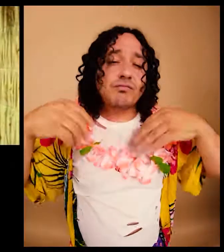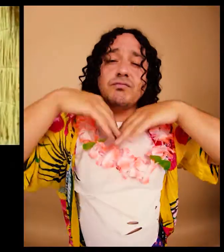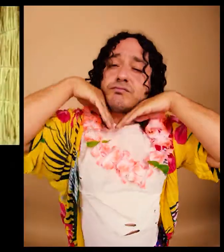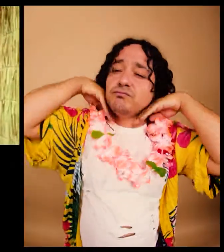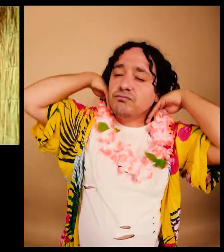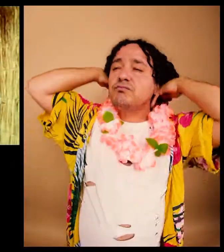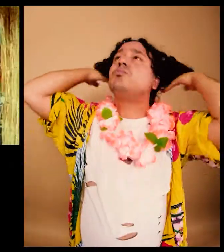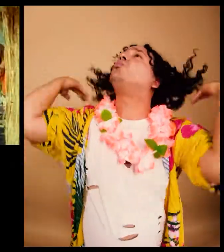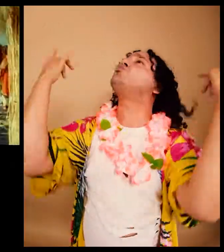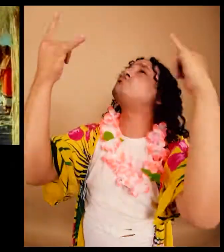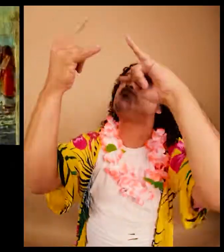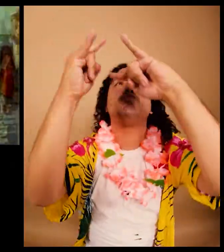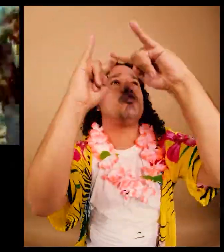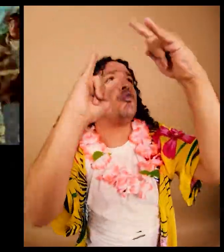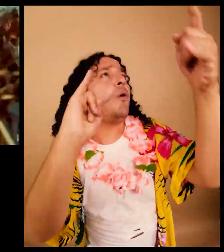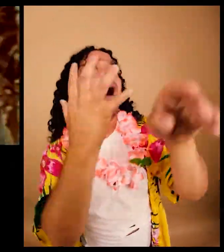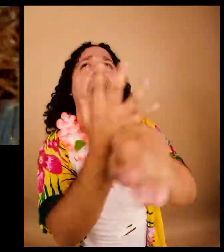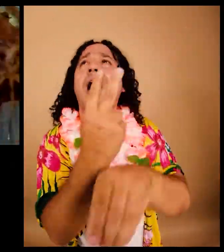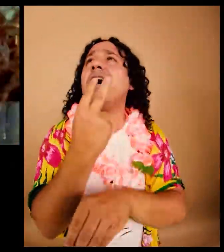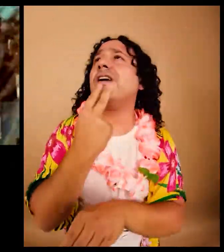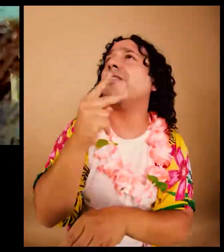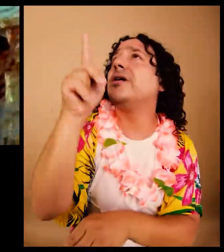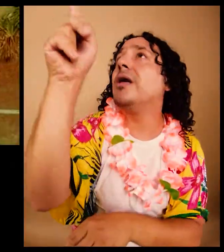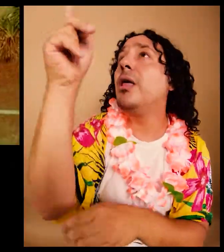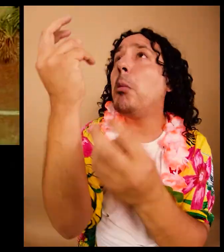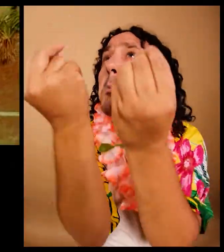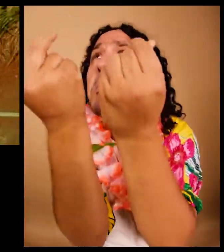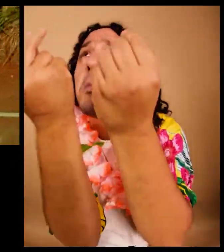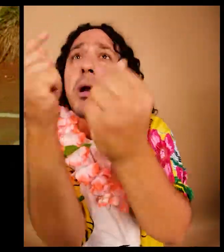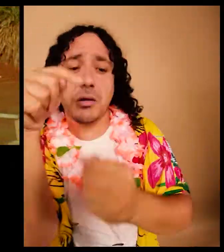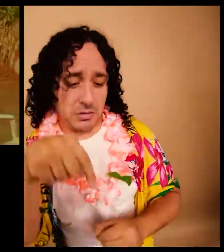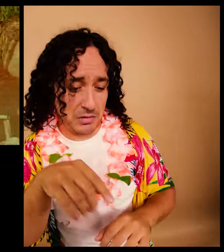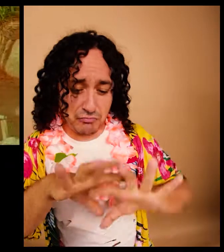En el universo hay una vida similar